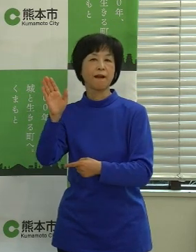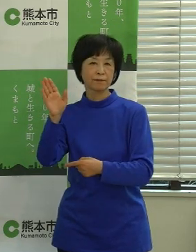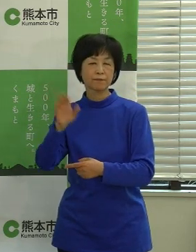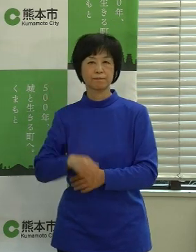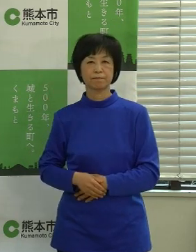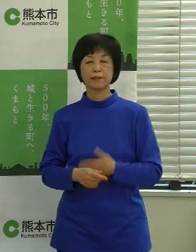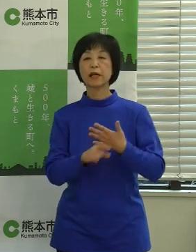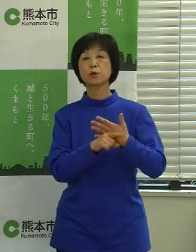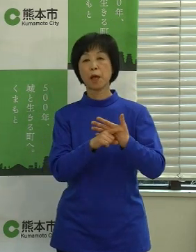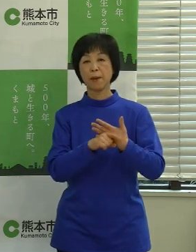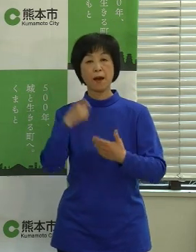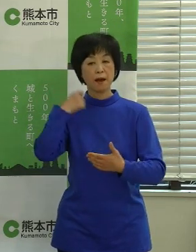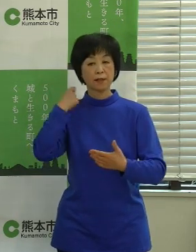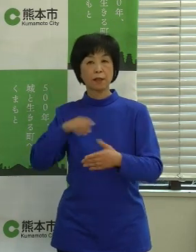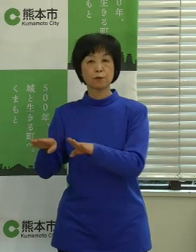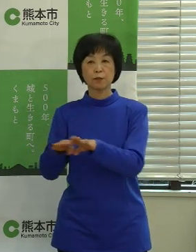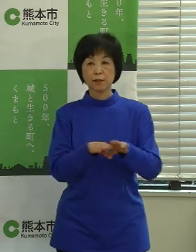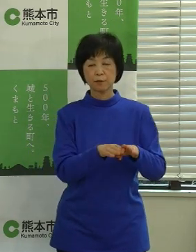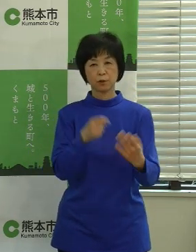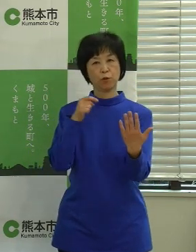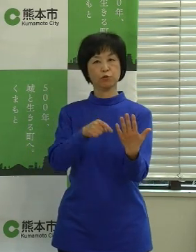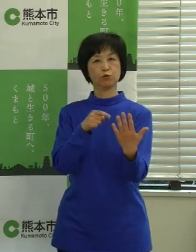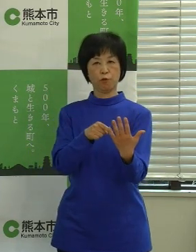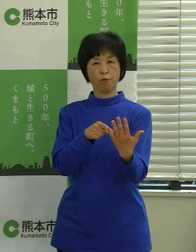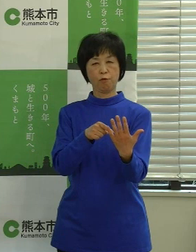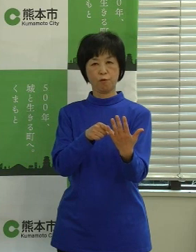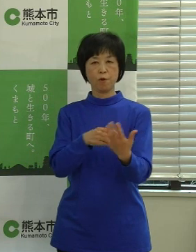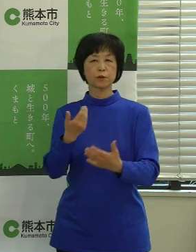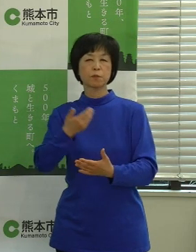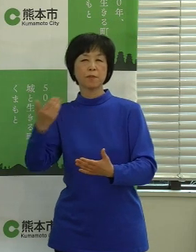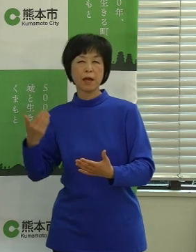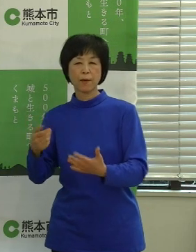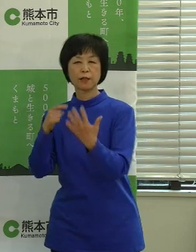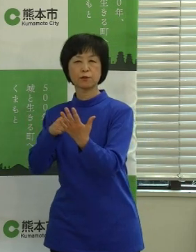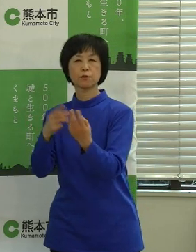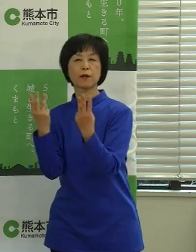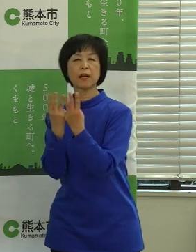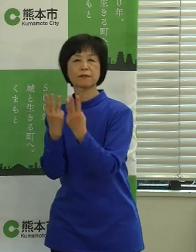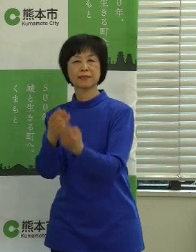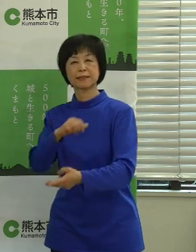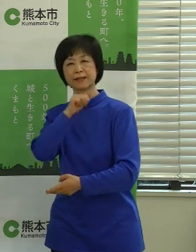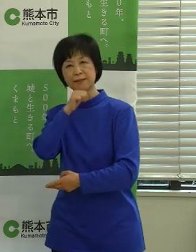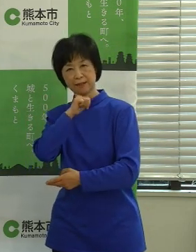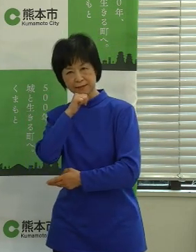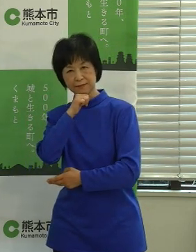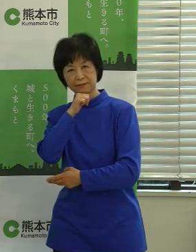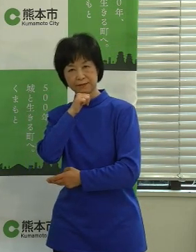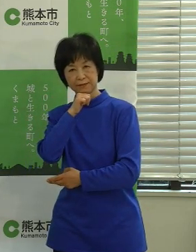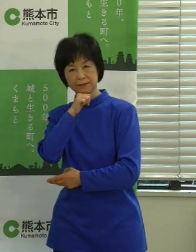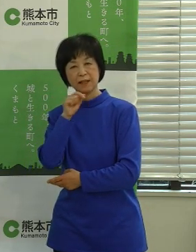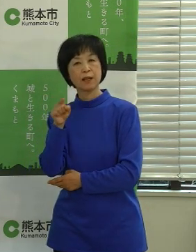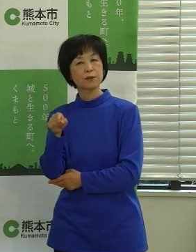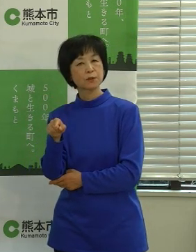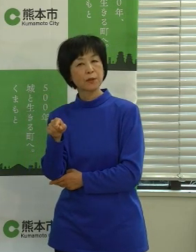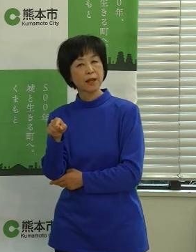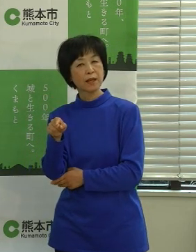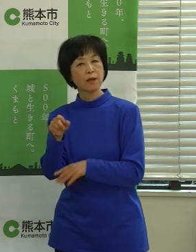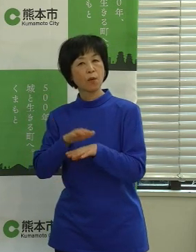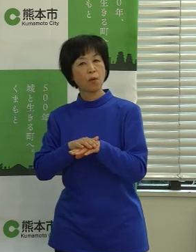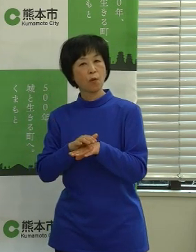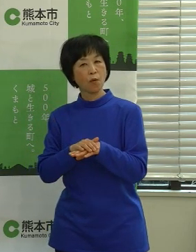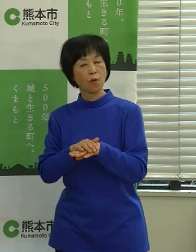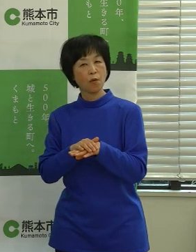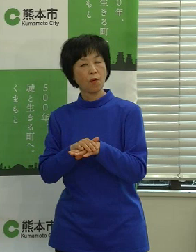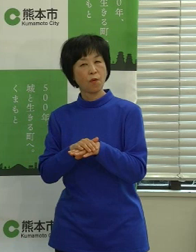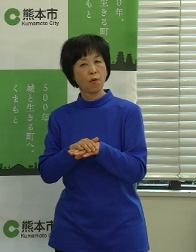例えば授業をするですとか、そのこれまで授業実習が確保できていないことに対する何か、その土曜日をやるとか、そういった